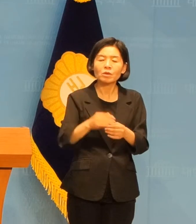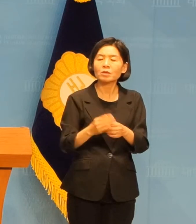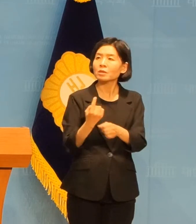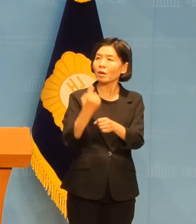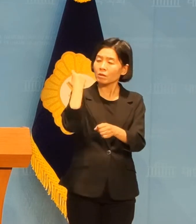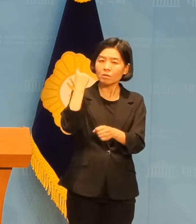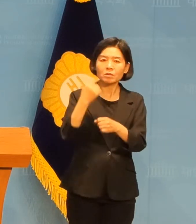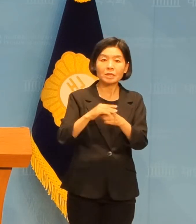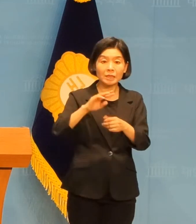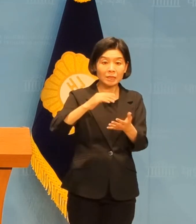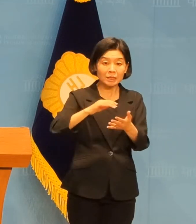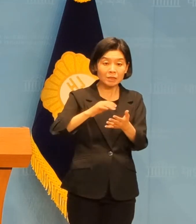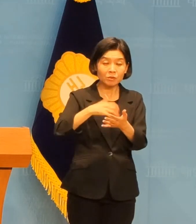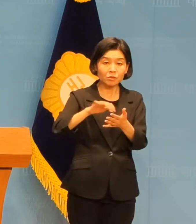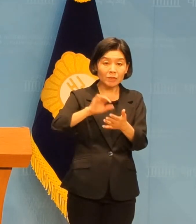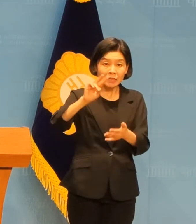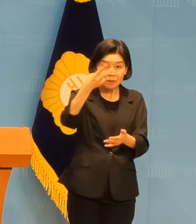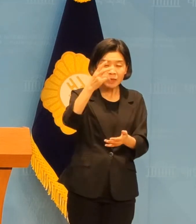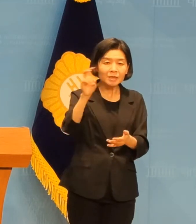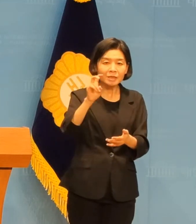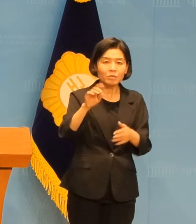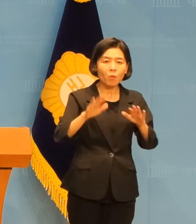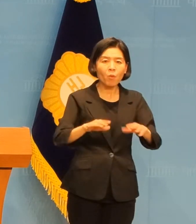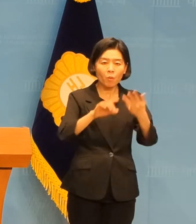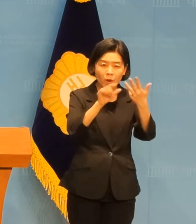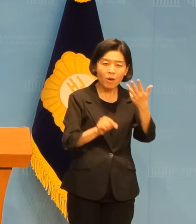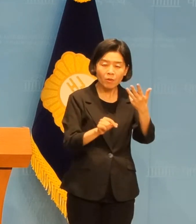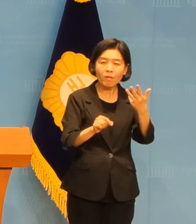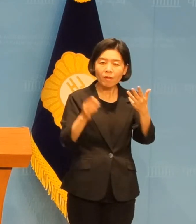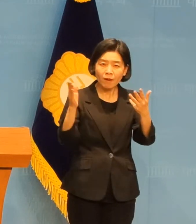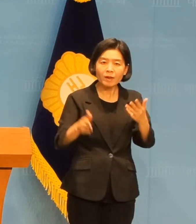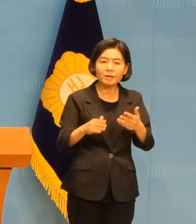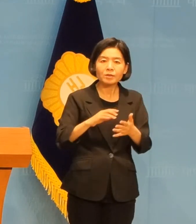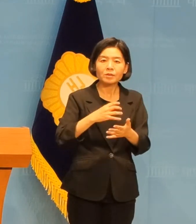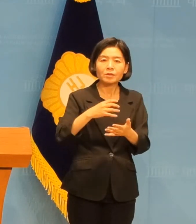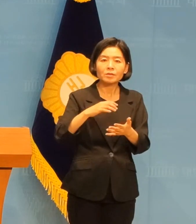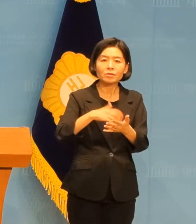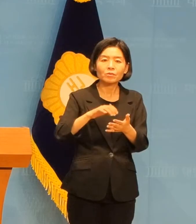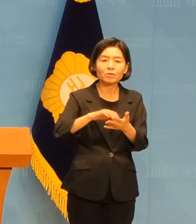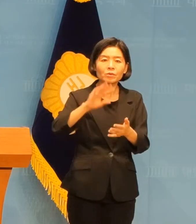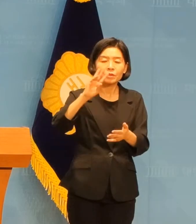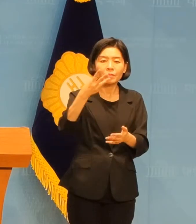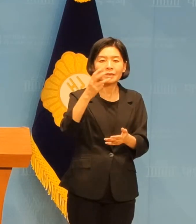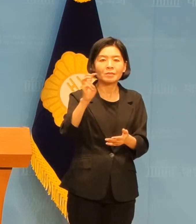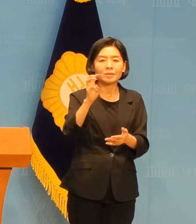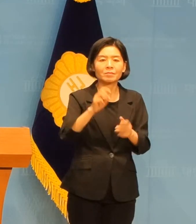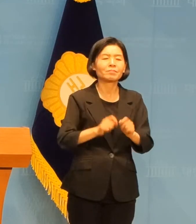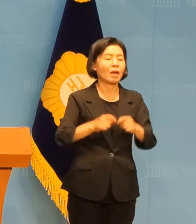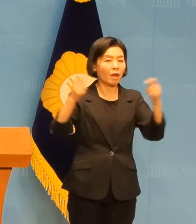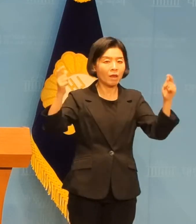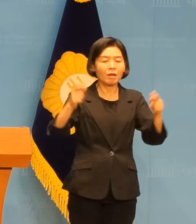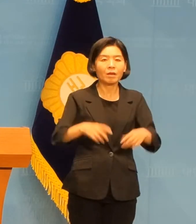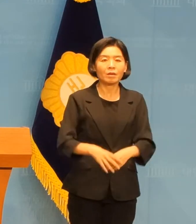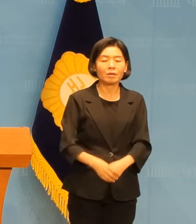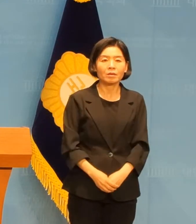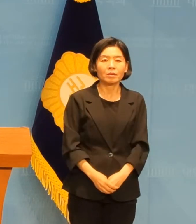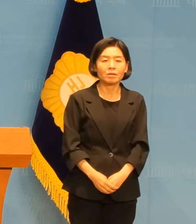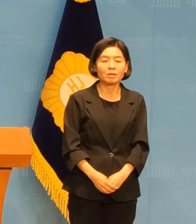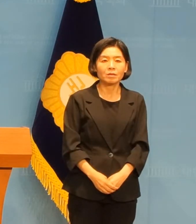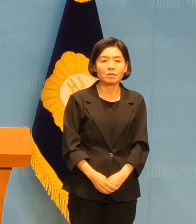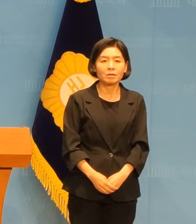지난해 220건, 올해 8월까지 330건으로 급증했다고 합니다.